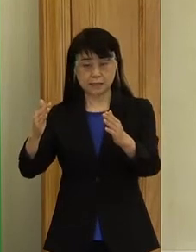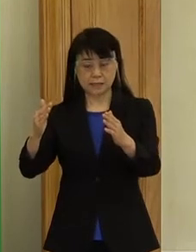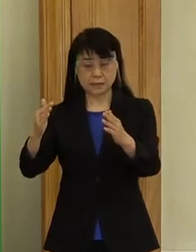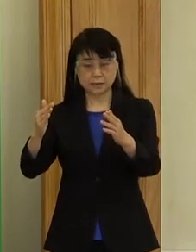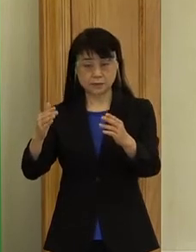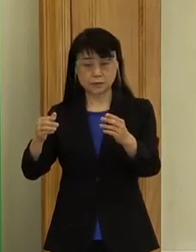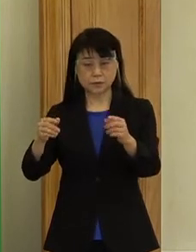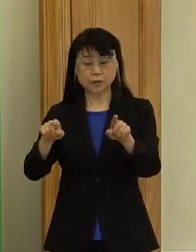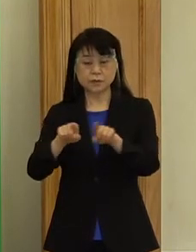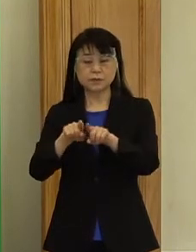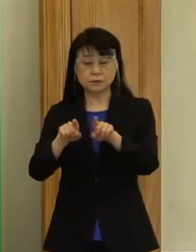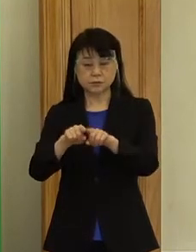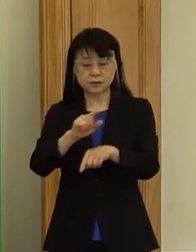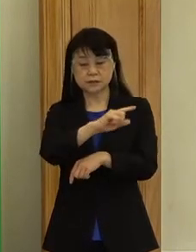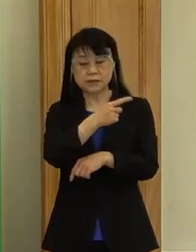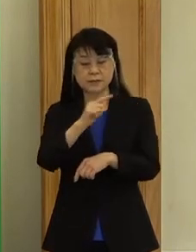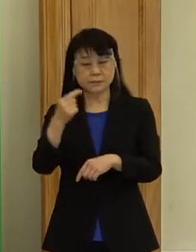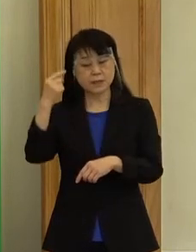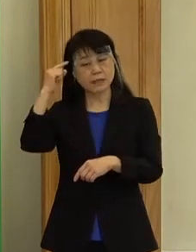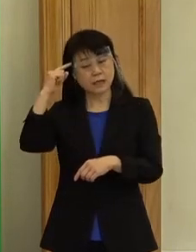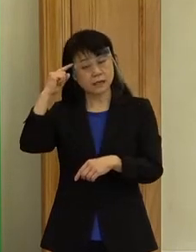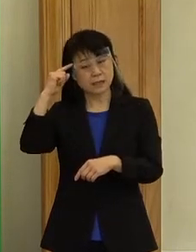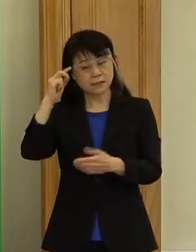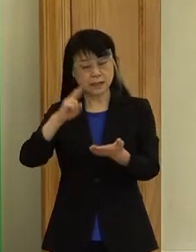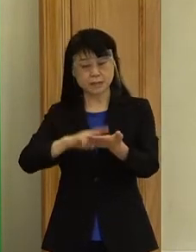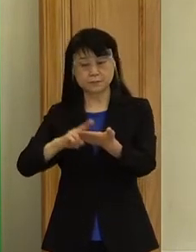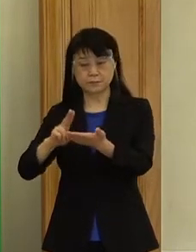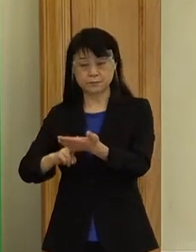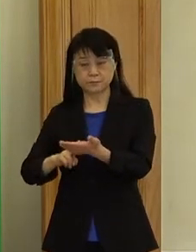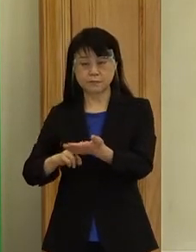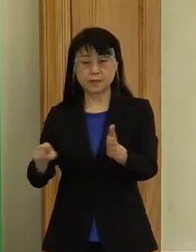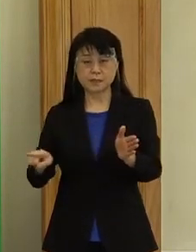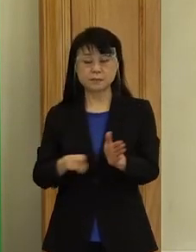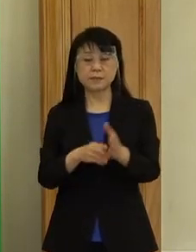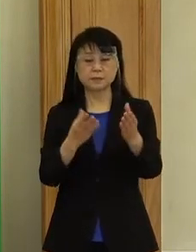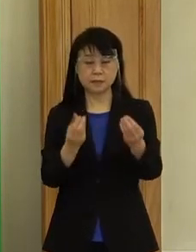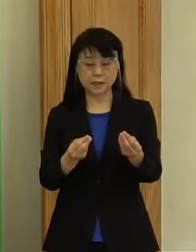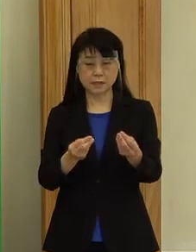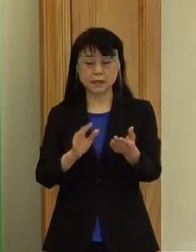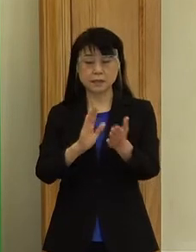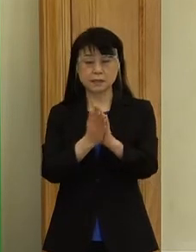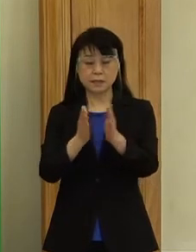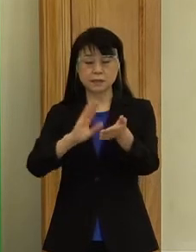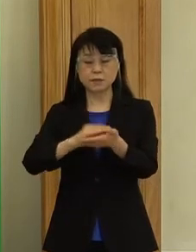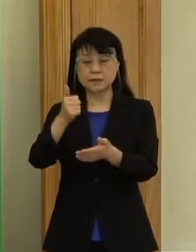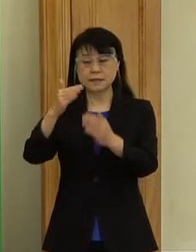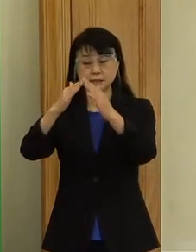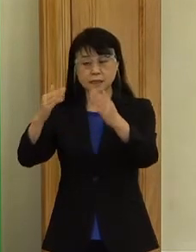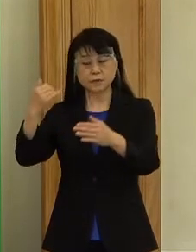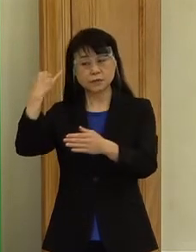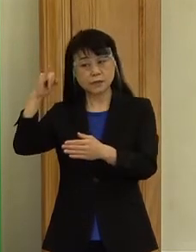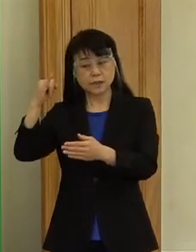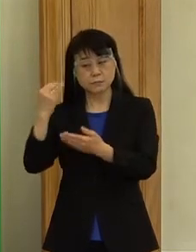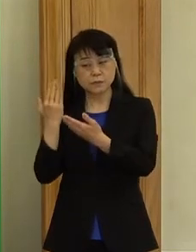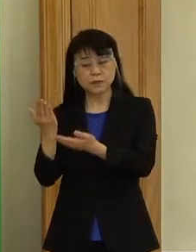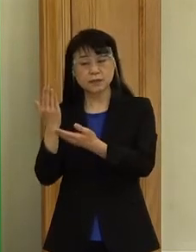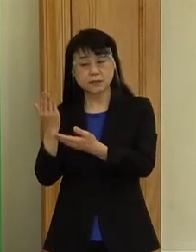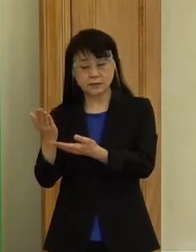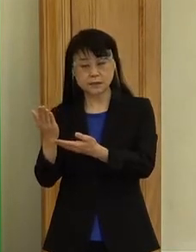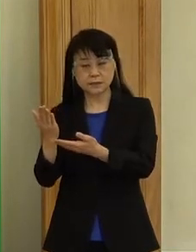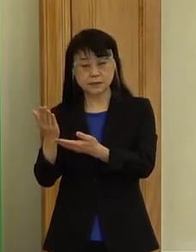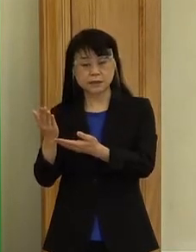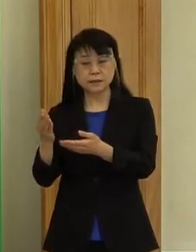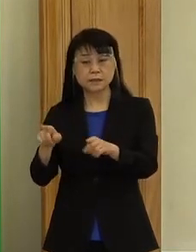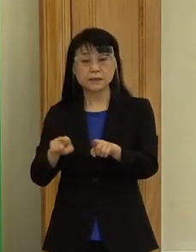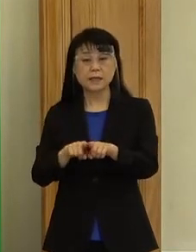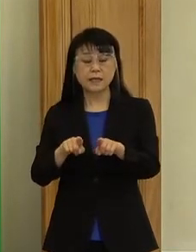なことを考えて決めてまいりましたので、そんな県の医師会のご意見なども伺いながら、場合によ